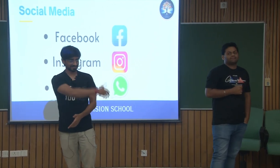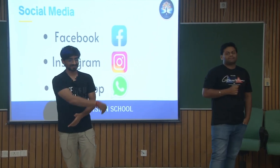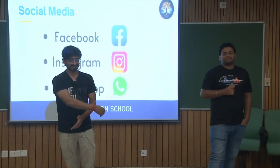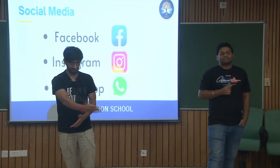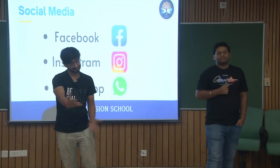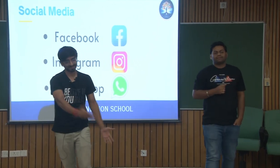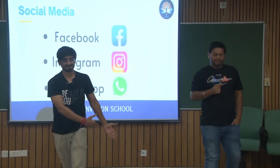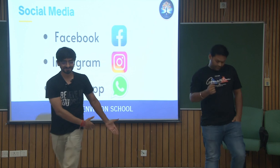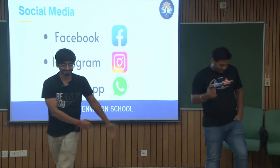हाय मैम.